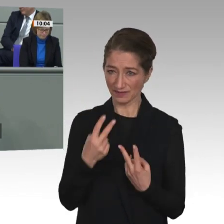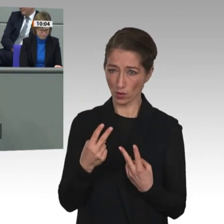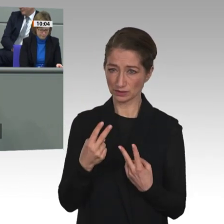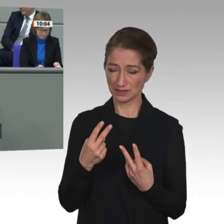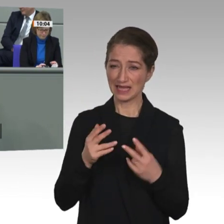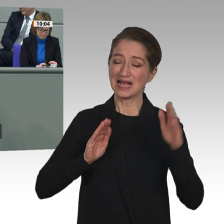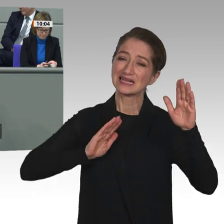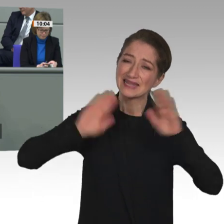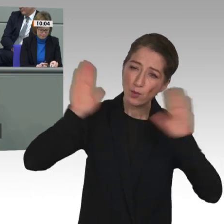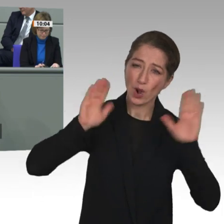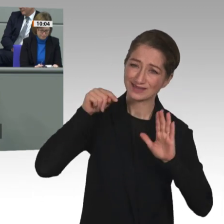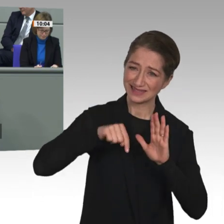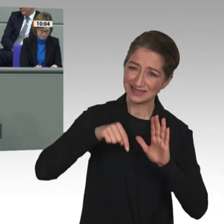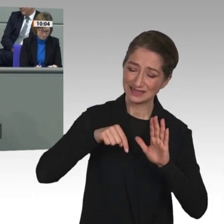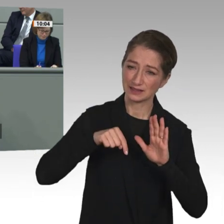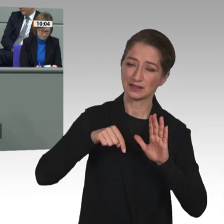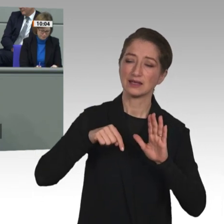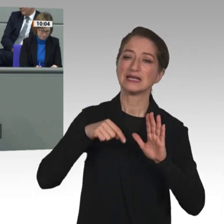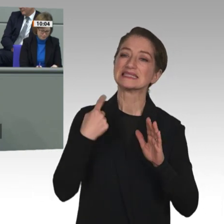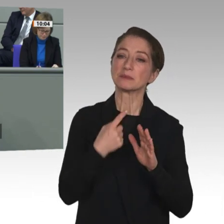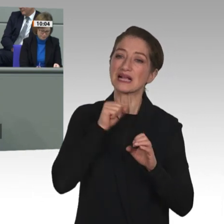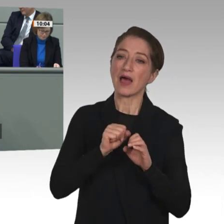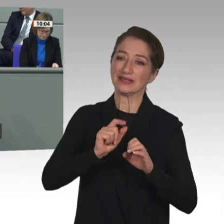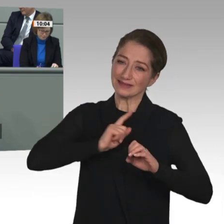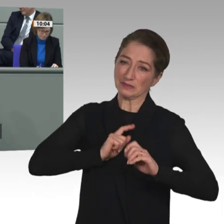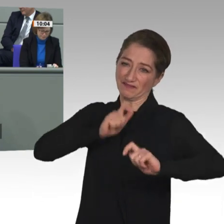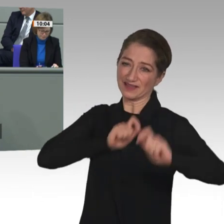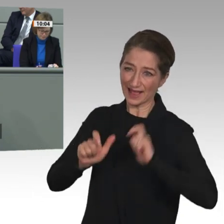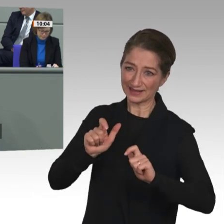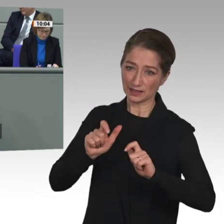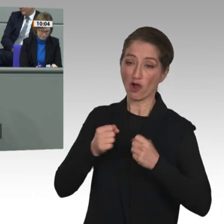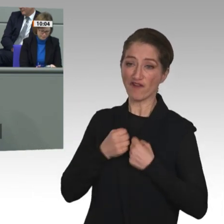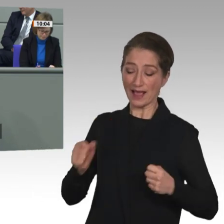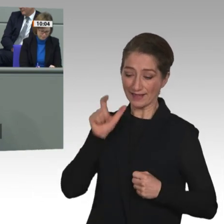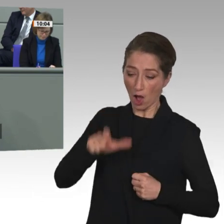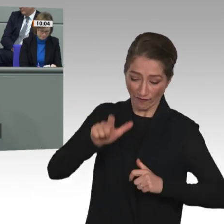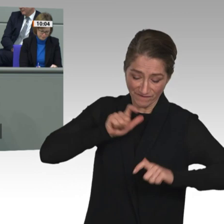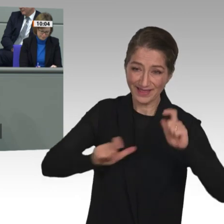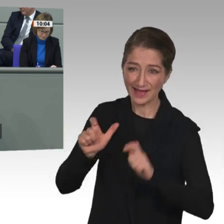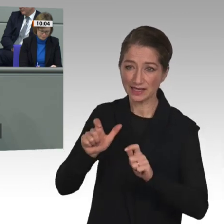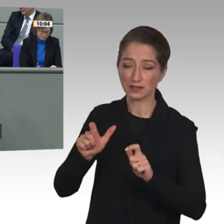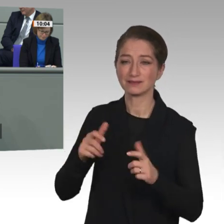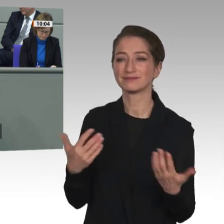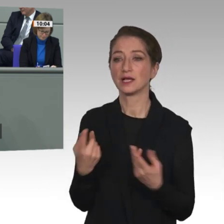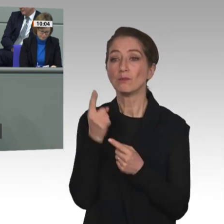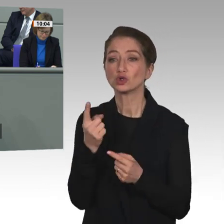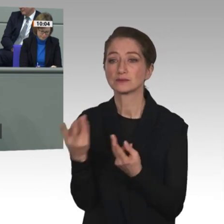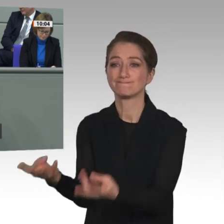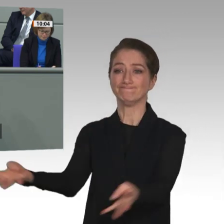die die Errungenschaften unserer freiheitlichen Demokratie bewahren. Dazu brauchen wir mutige